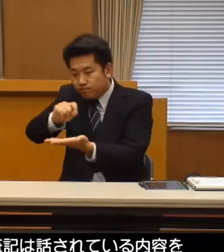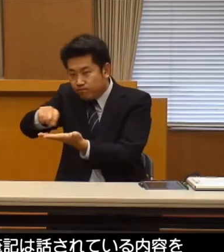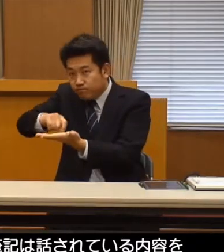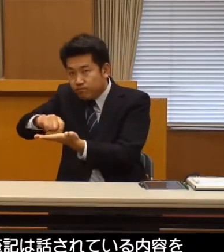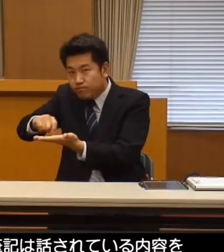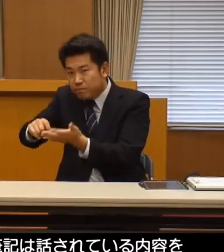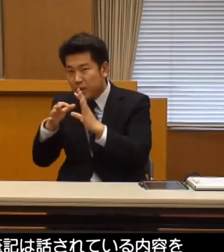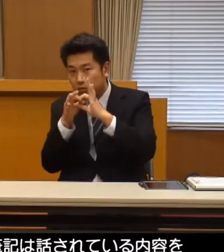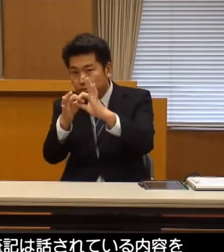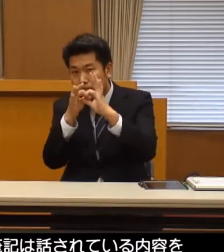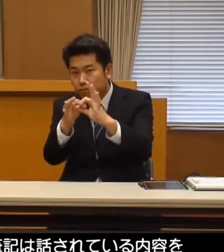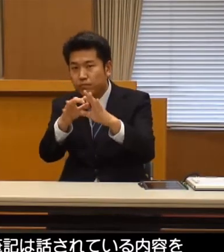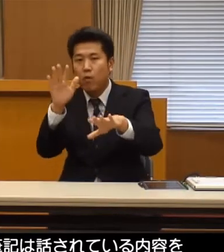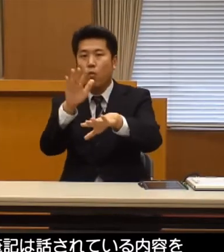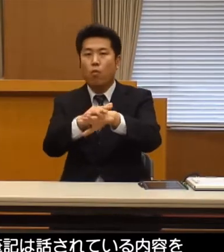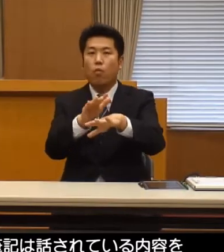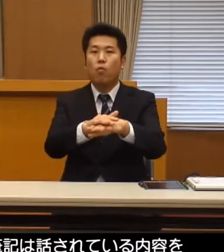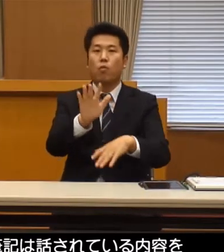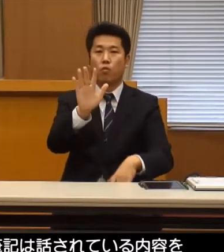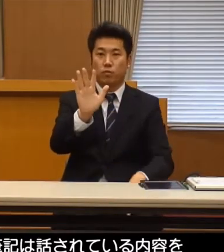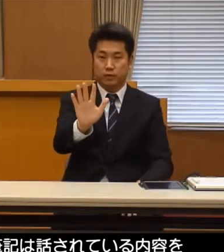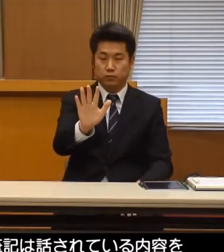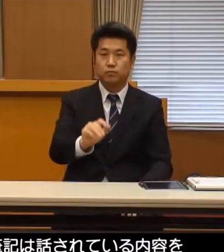として伝える方法です。